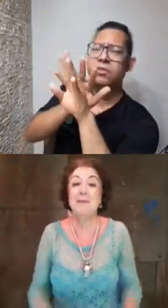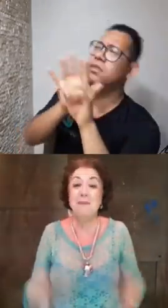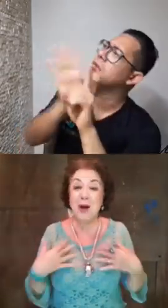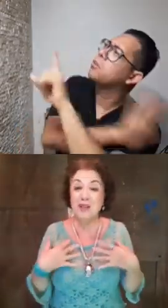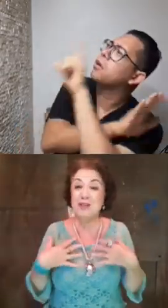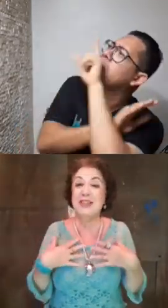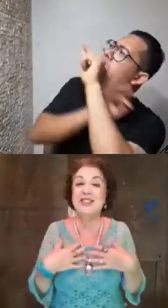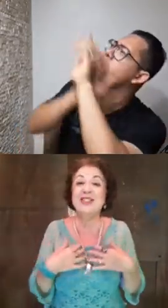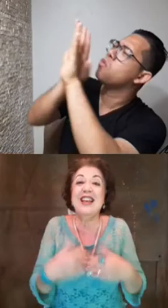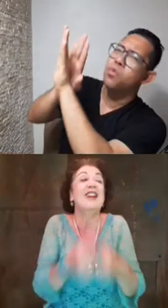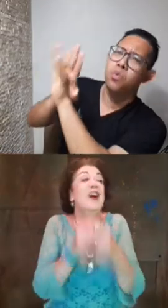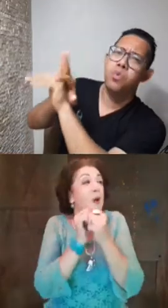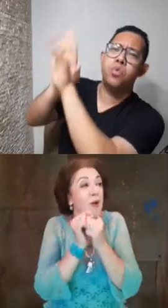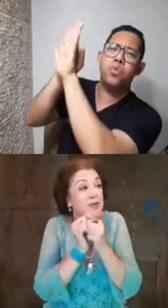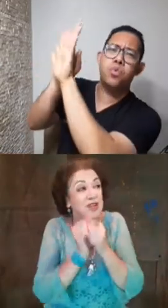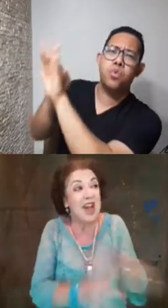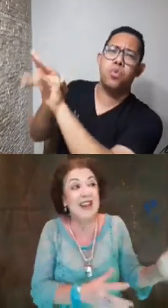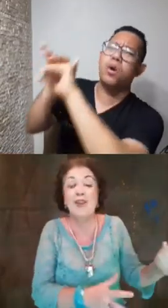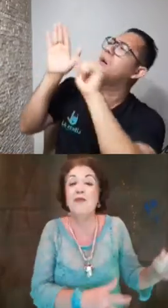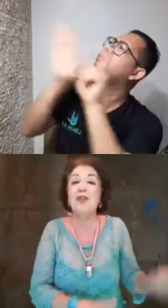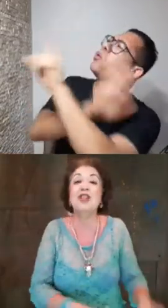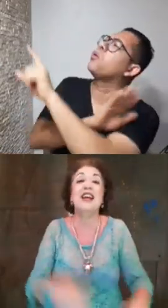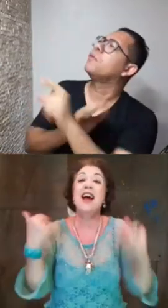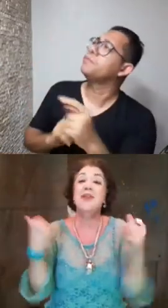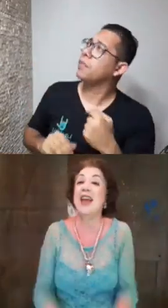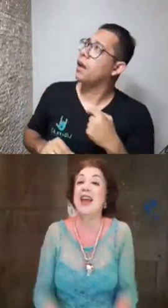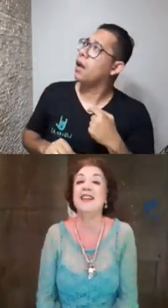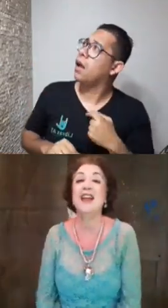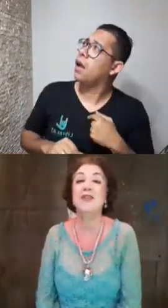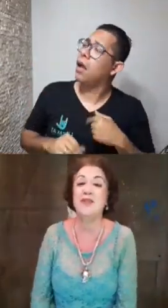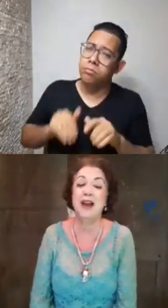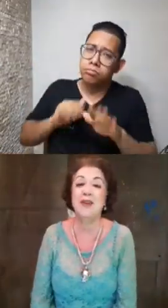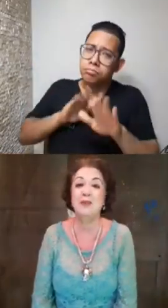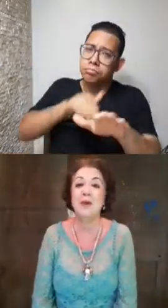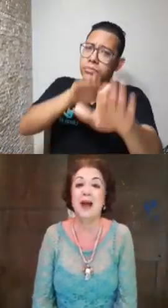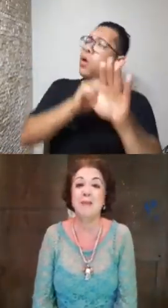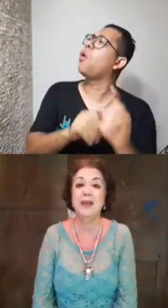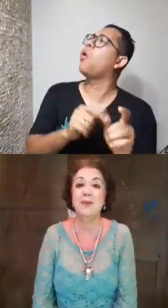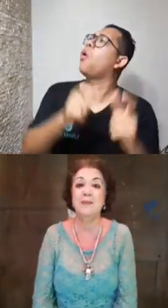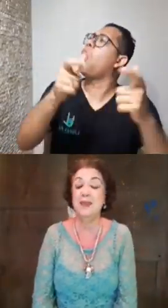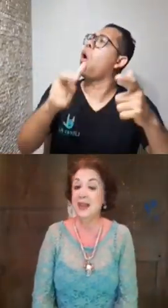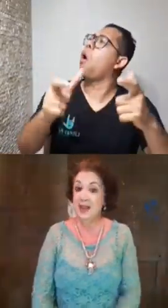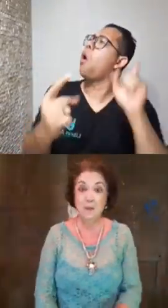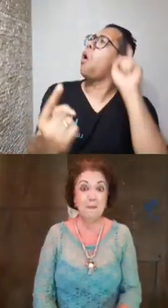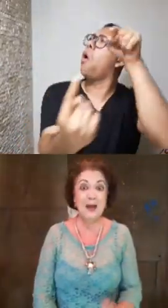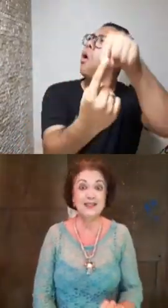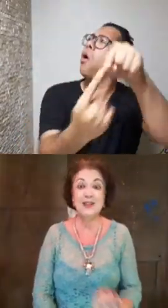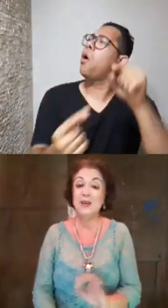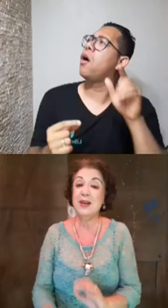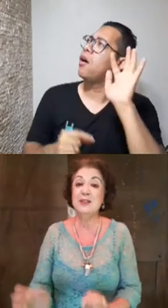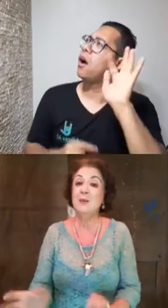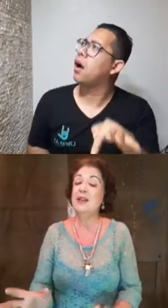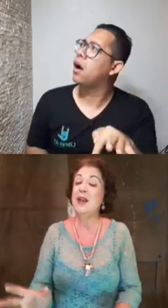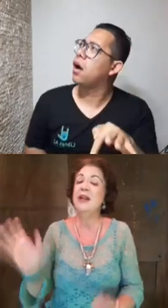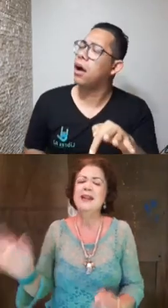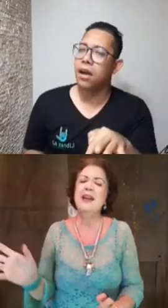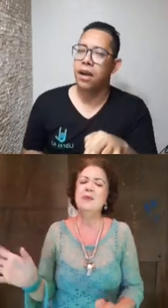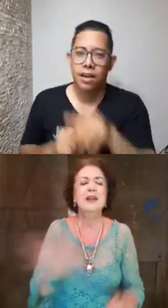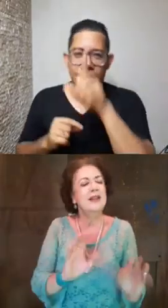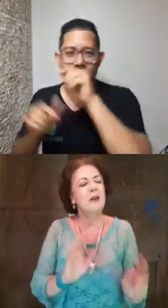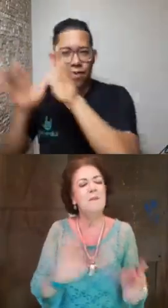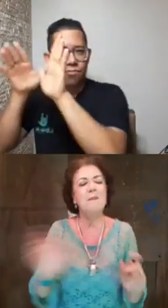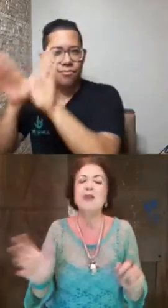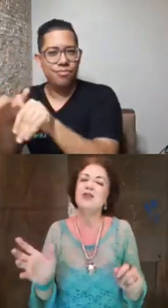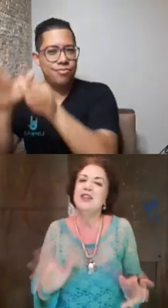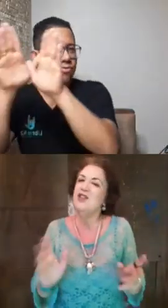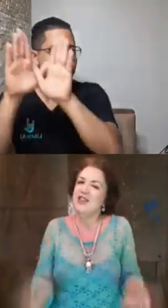vê, pode me dizer onde é que eu vou chegar, o que é que tem no final do meu caminho? E o pássaro respondeu,